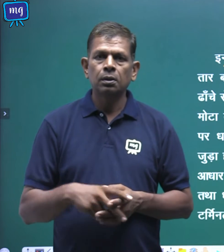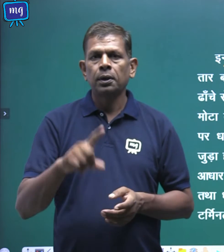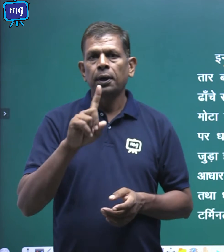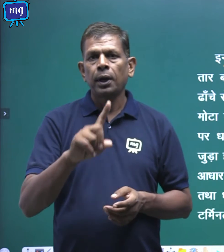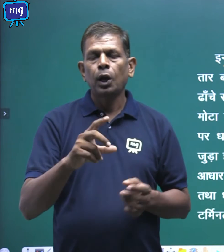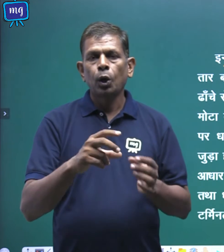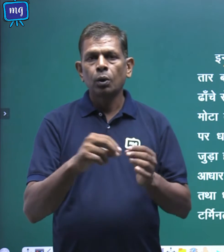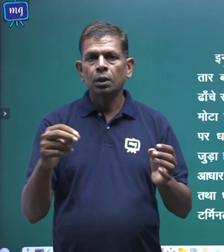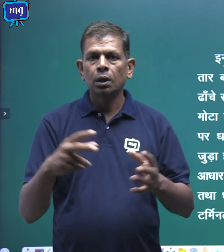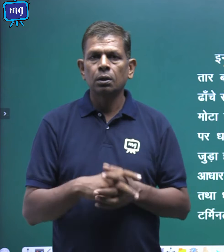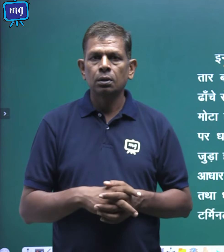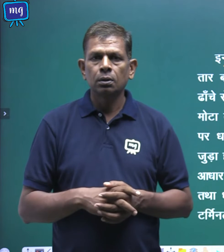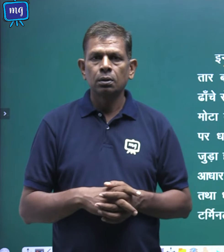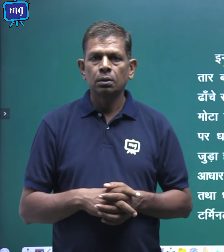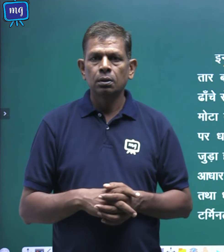एक मोटा तार